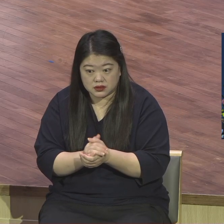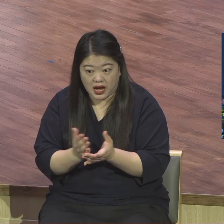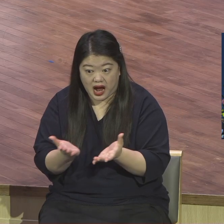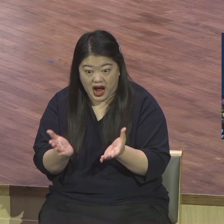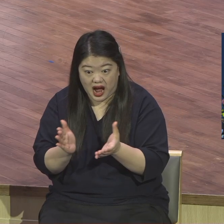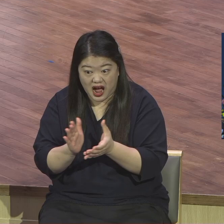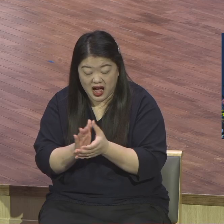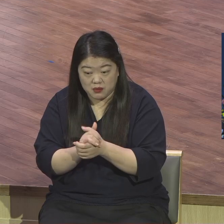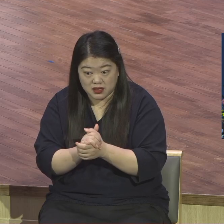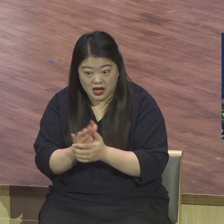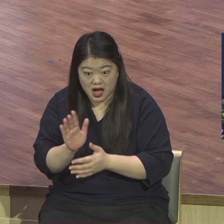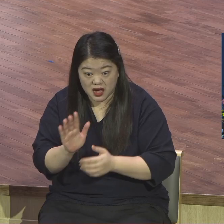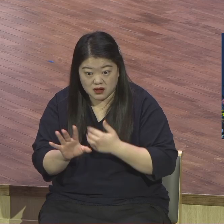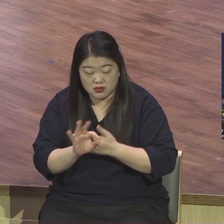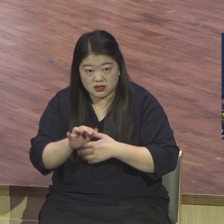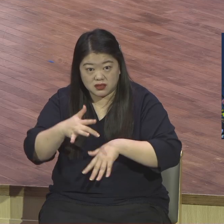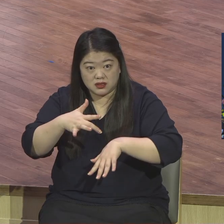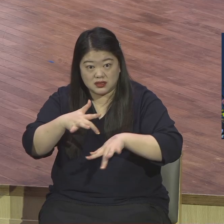잡고 있는 거예요.